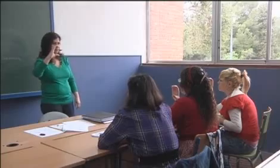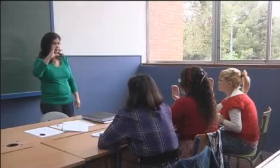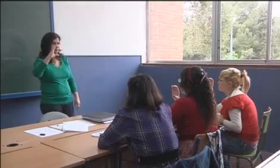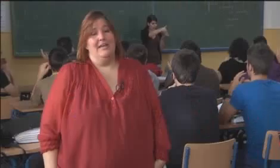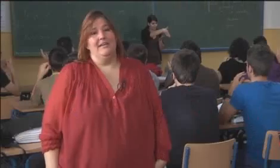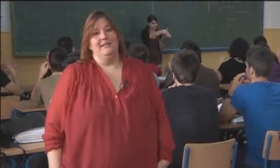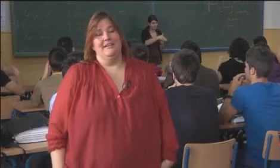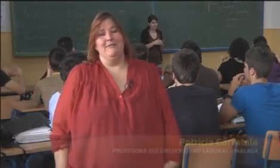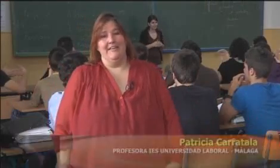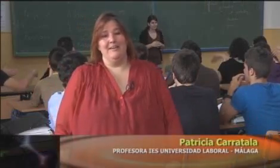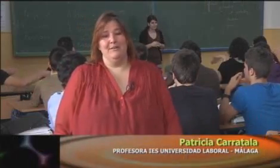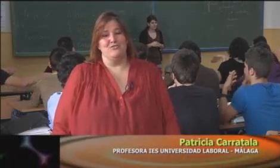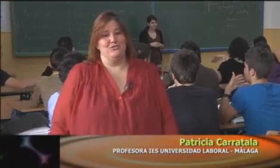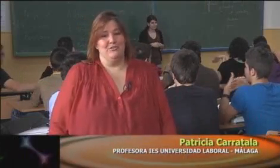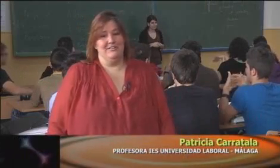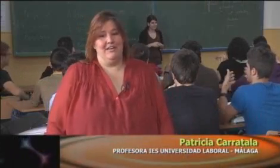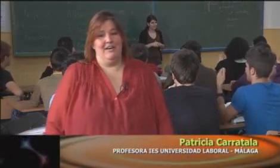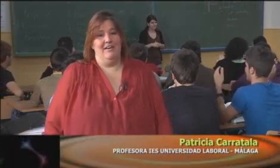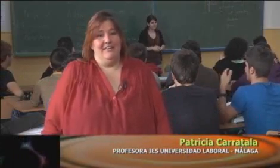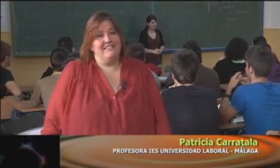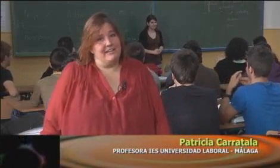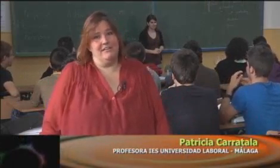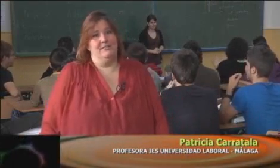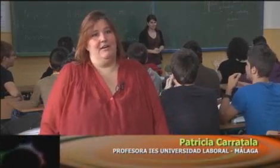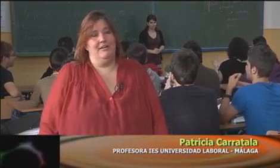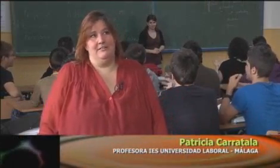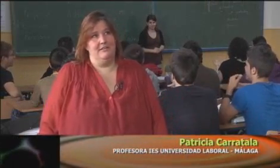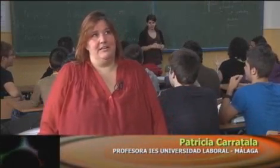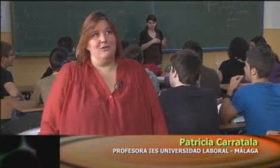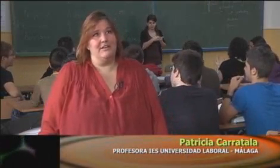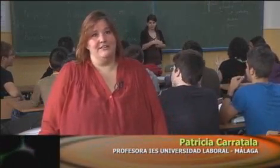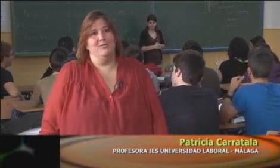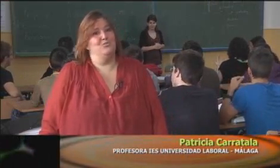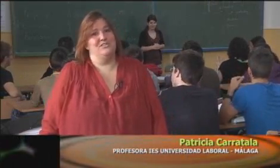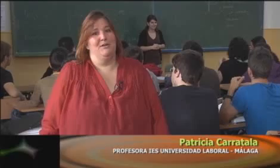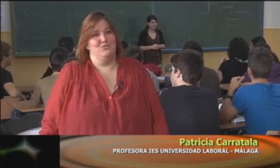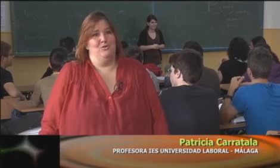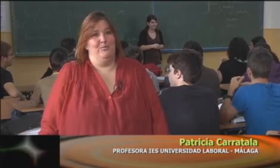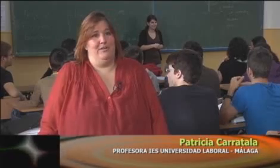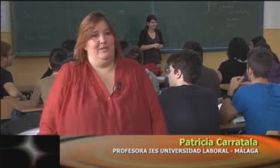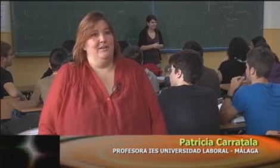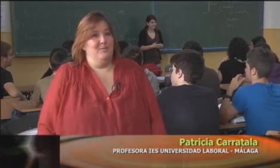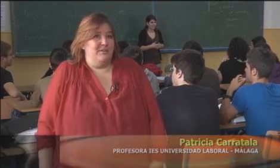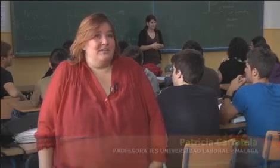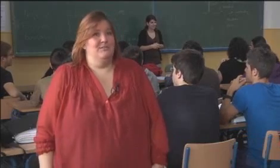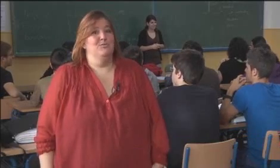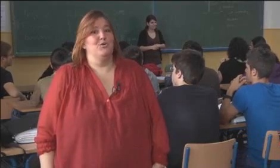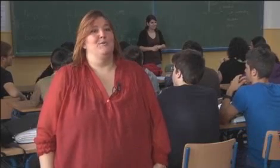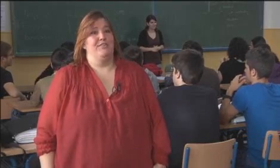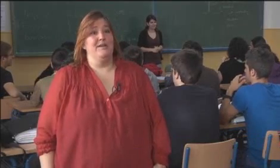eh la verdad es que para nosotros está este iniciativa es algo que teníamos muchísima ilusión porque porque Bueno pues comenzar y